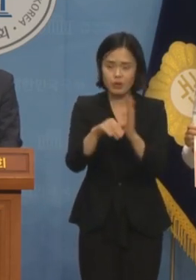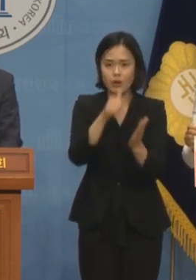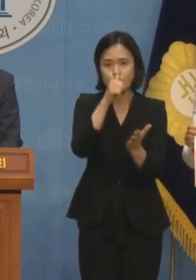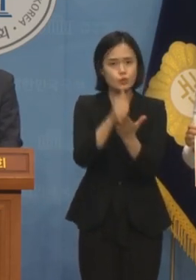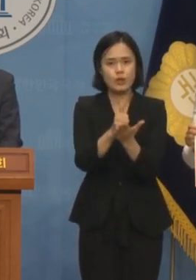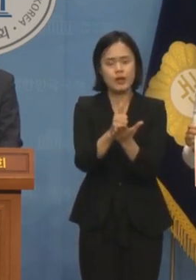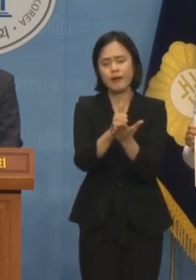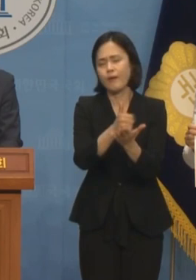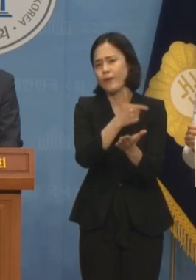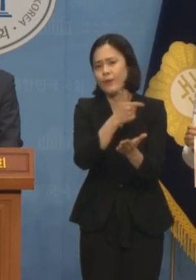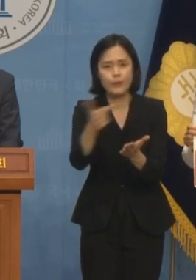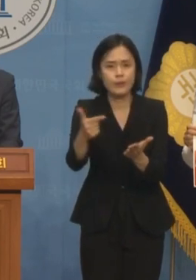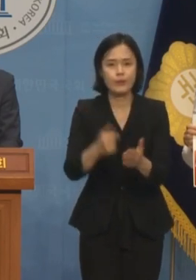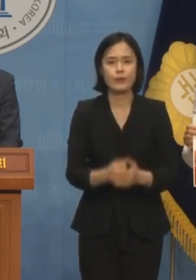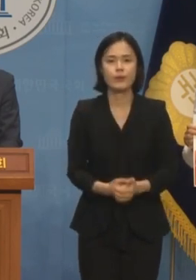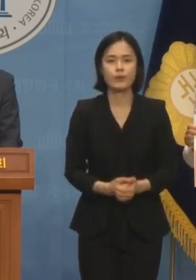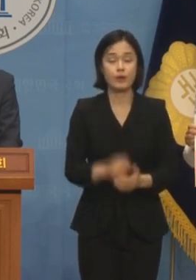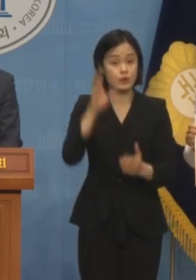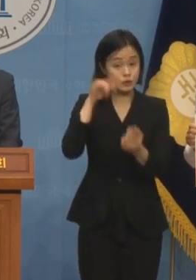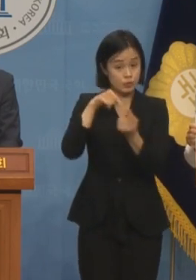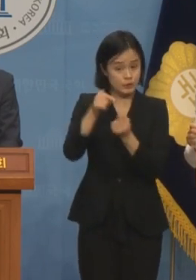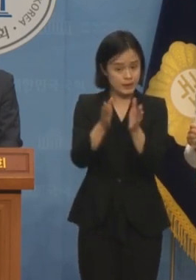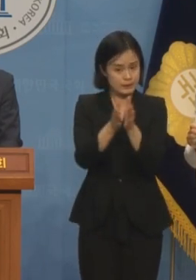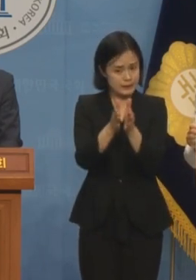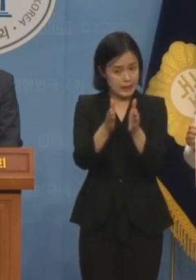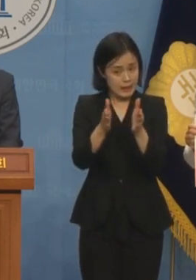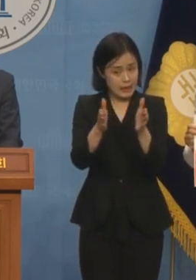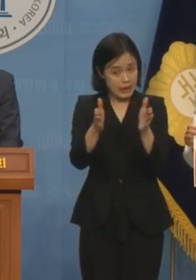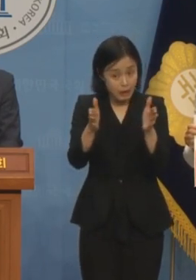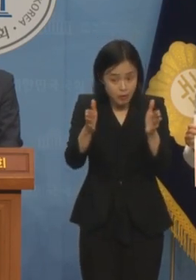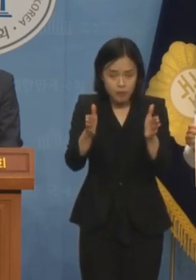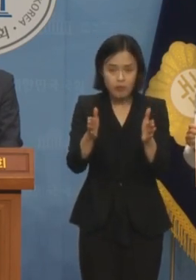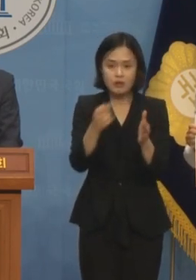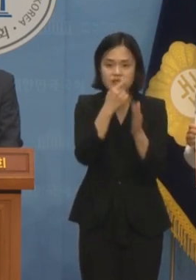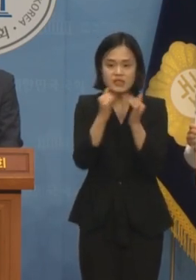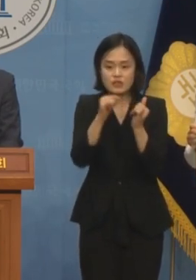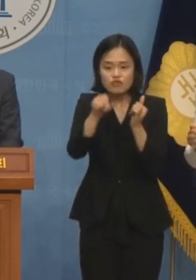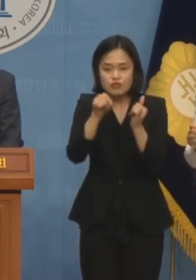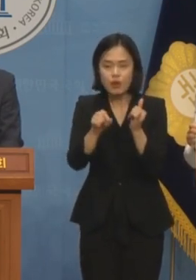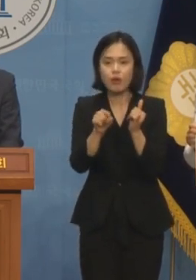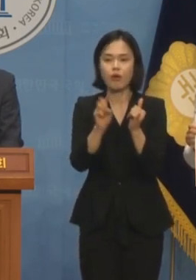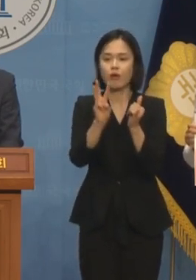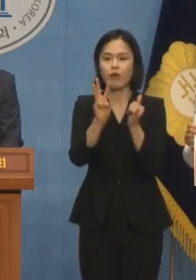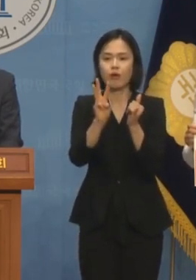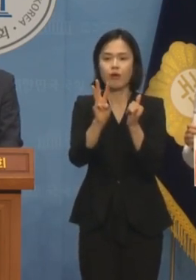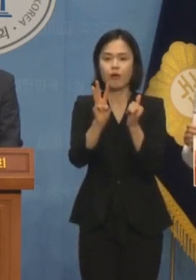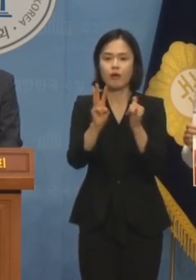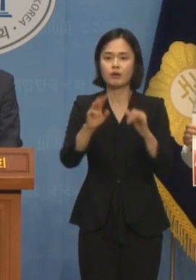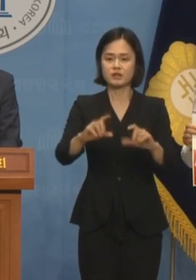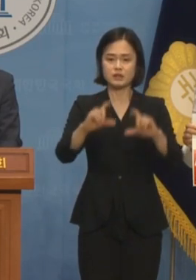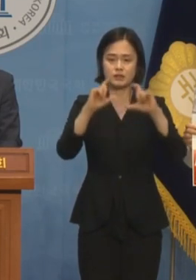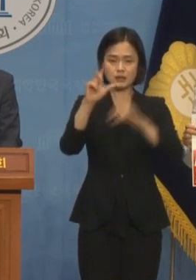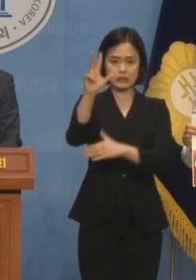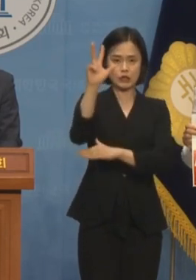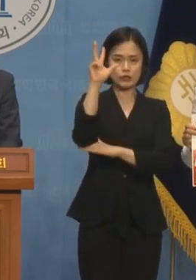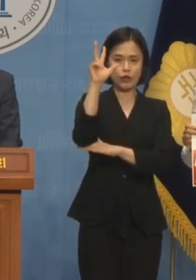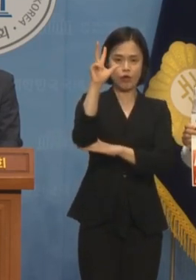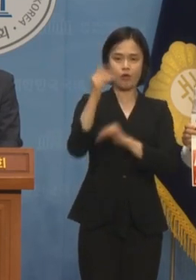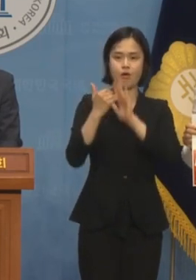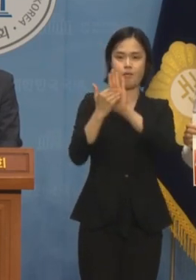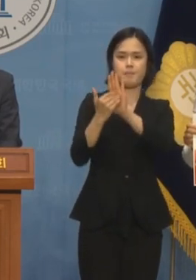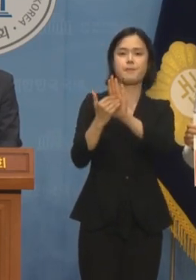청문회 시작과 동시에 일부 증인들은 선서를 거부하고 중요한 대목에서는 국민을 조롱하듯 입을